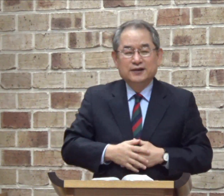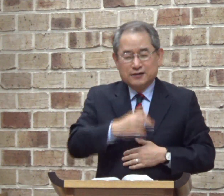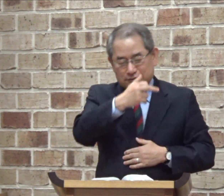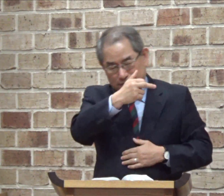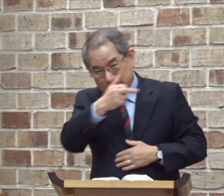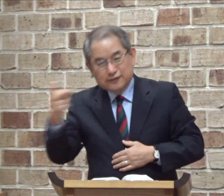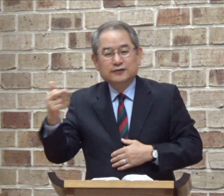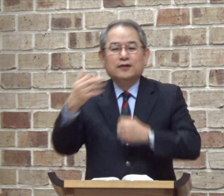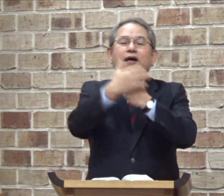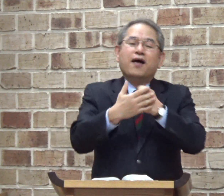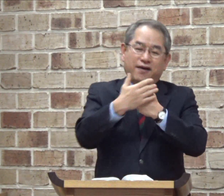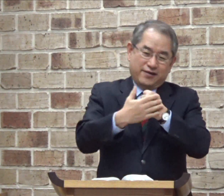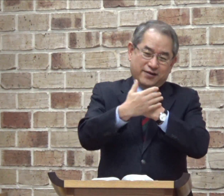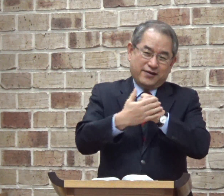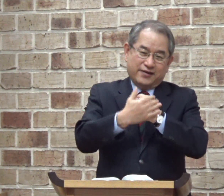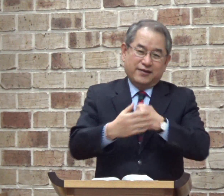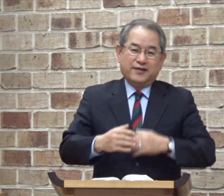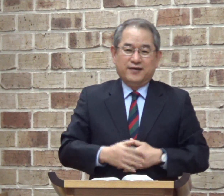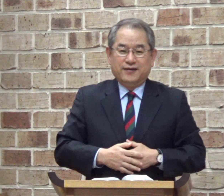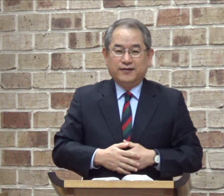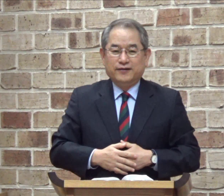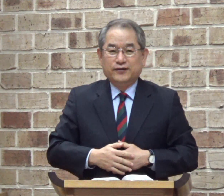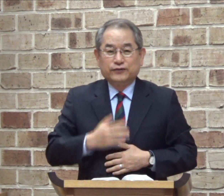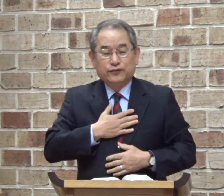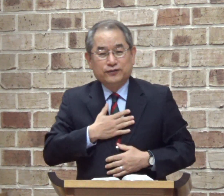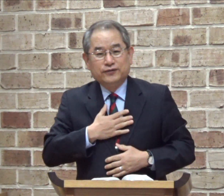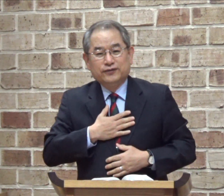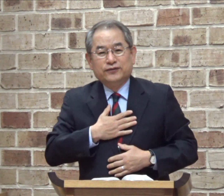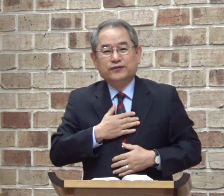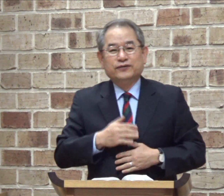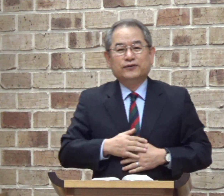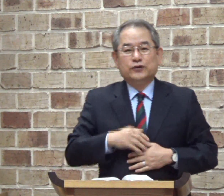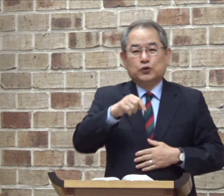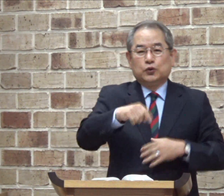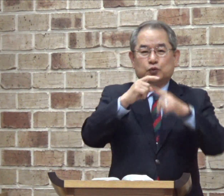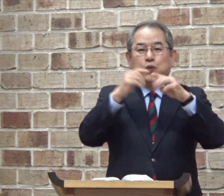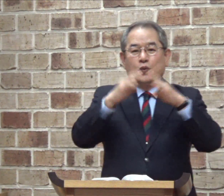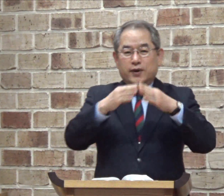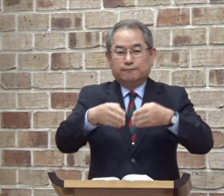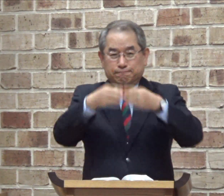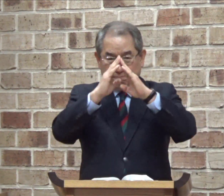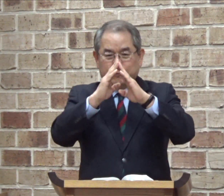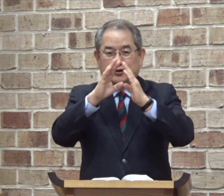우리 교회가 48년이 이제 되었는데 정말 우리 교회가 하나님 감동하시는 교회가